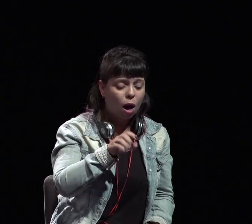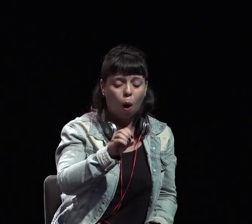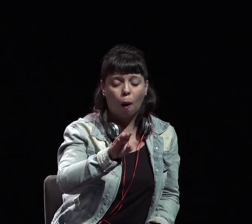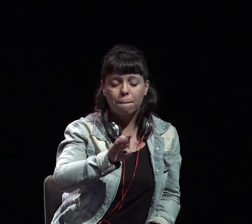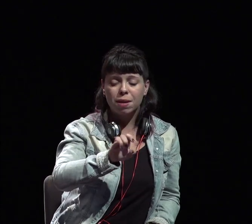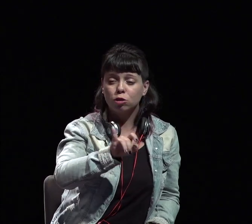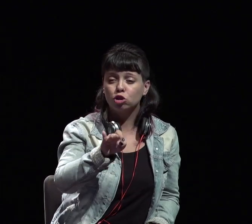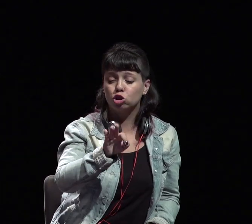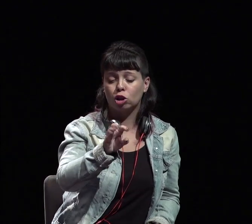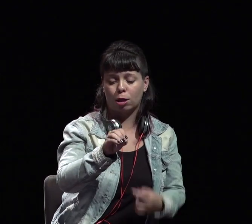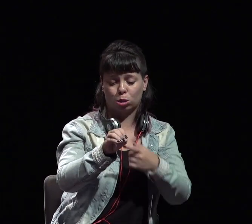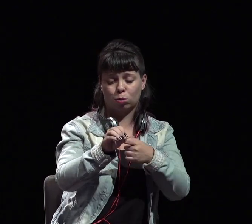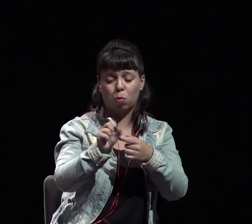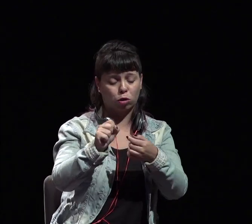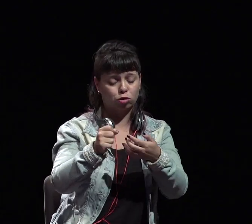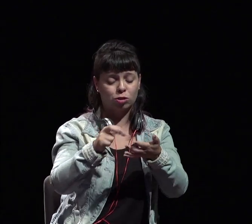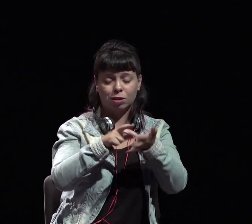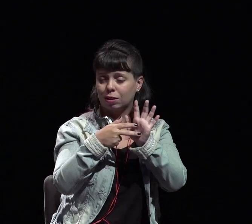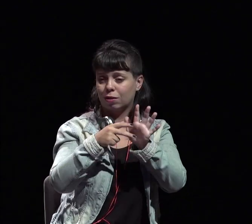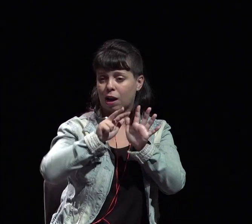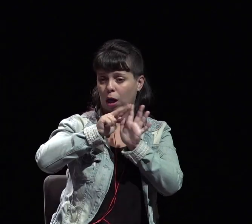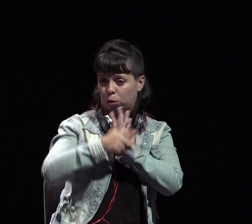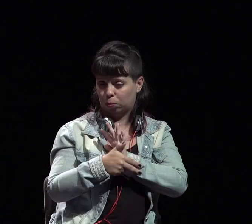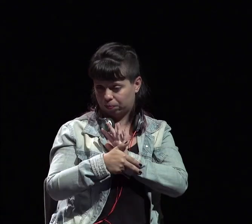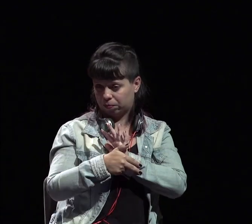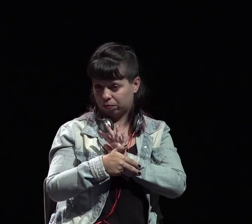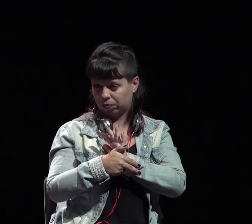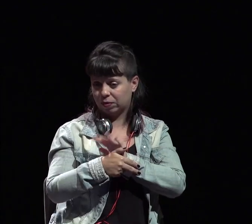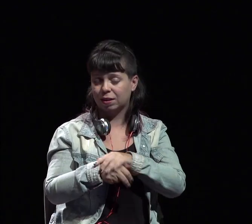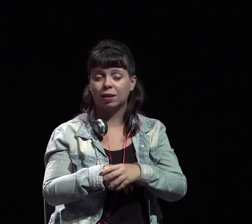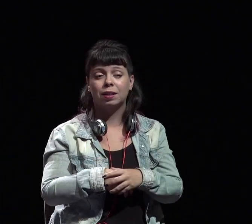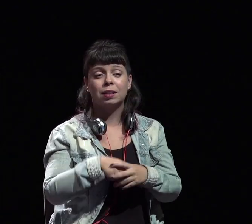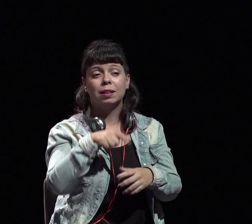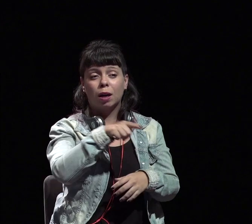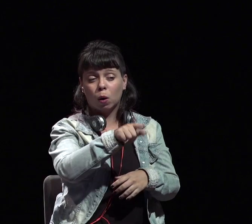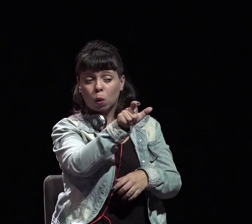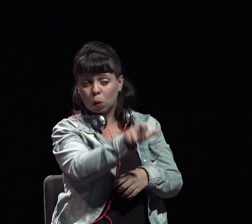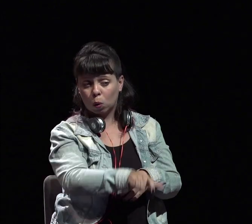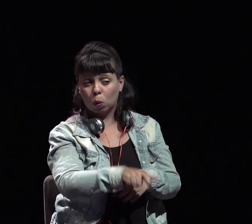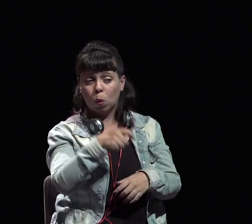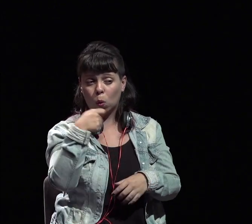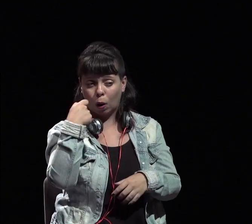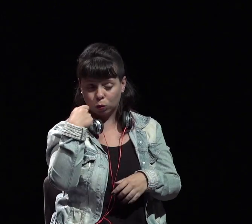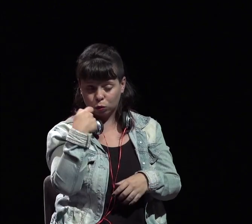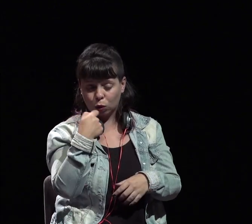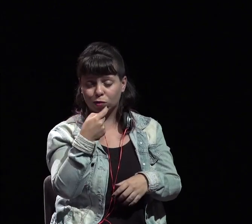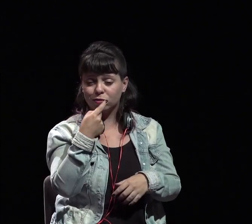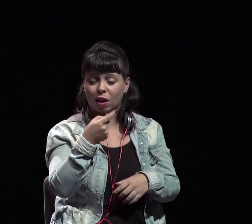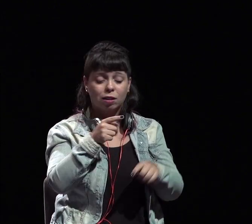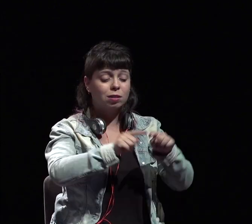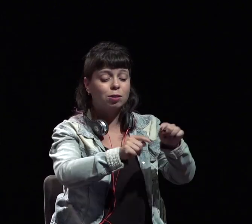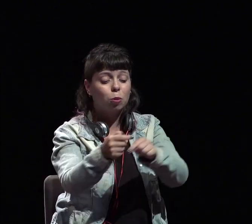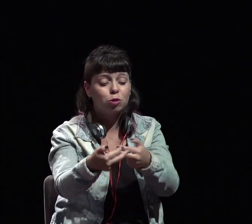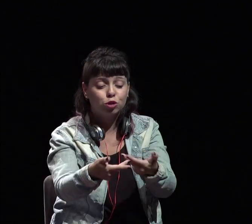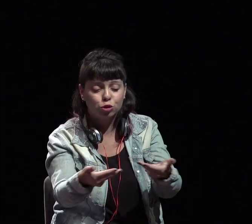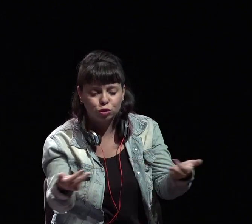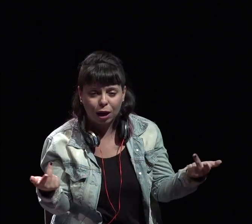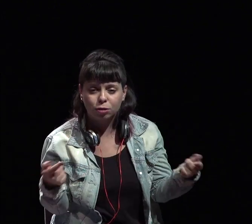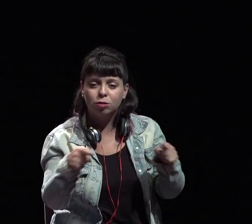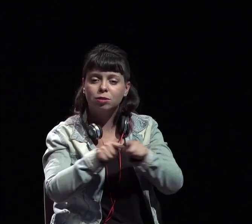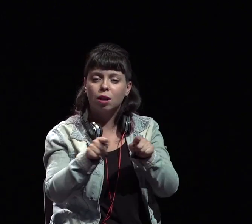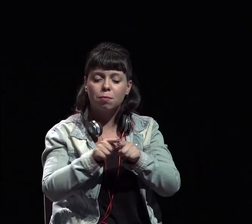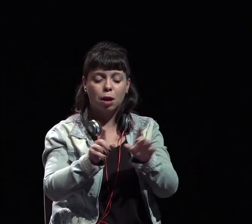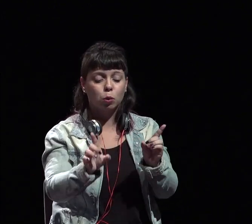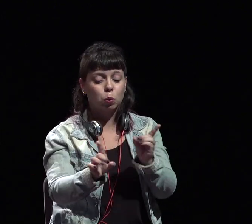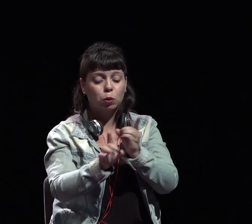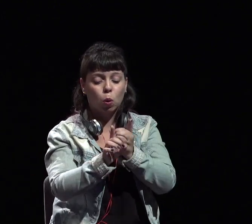diversos sentidos. Né. Para o autor, eu cito, a própria noção de arte como uma categoria distintiva de objetos é forjada também no encontro